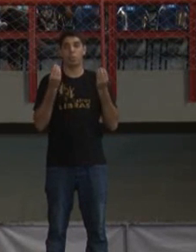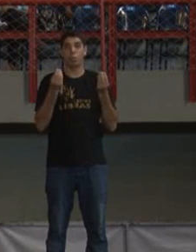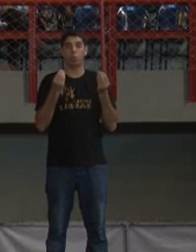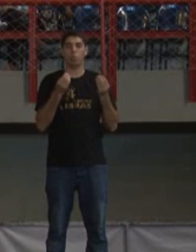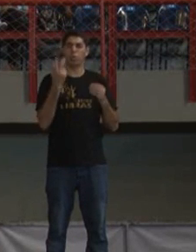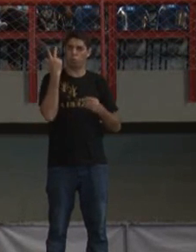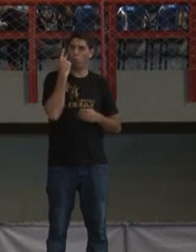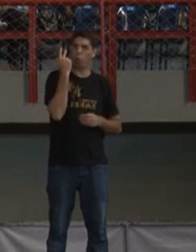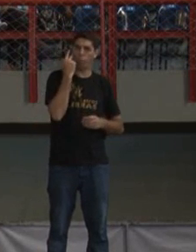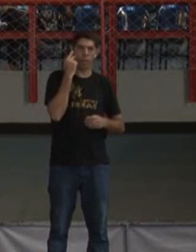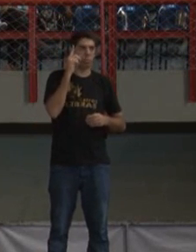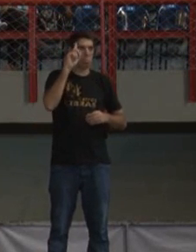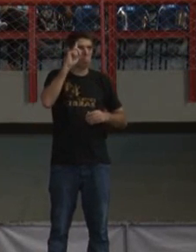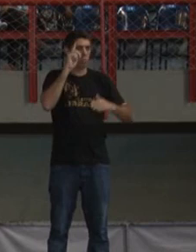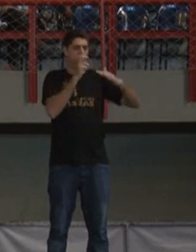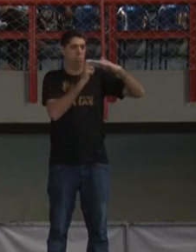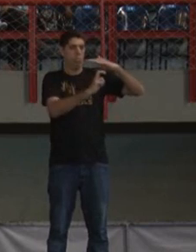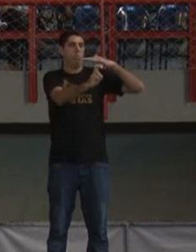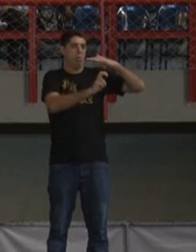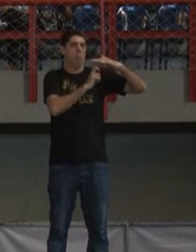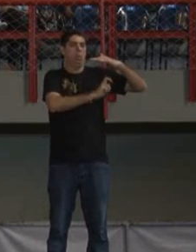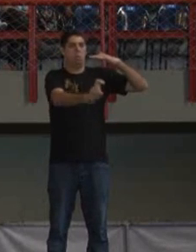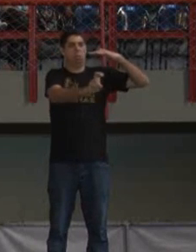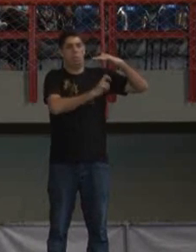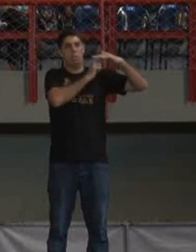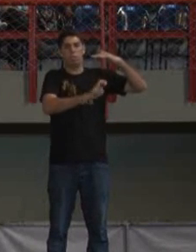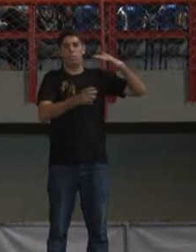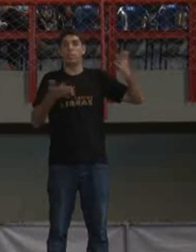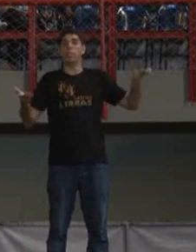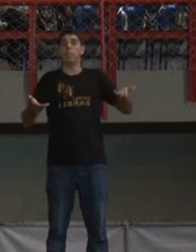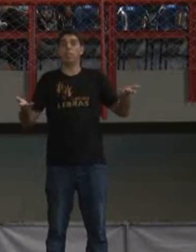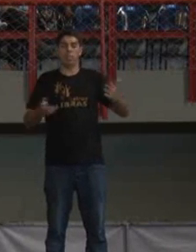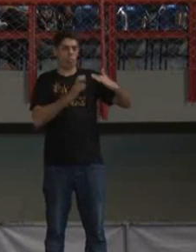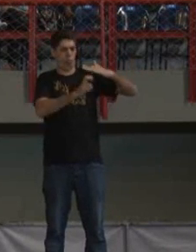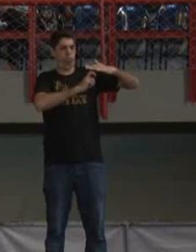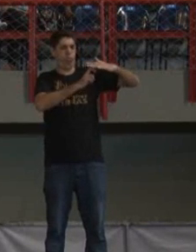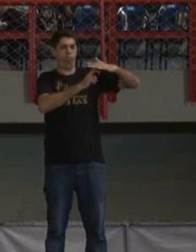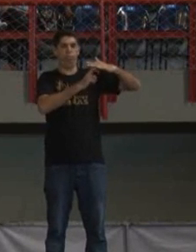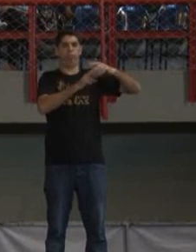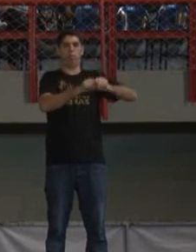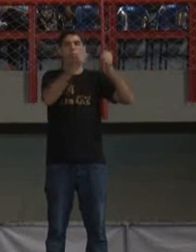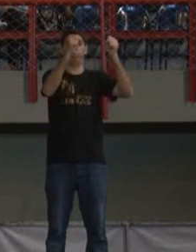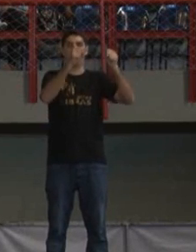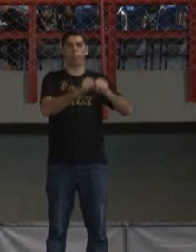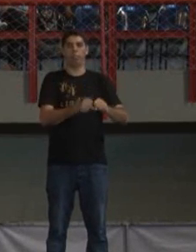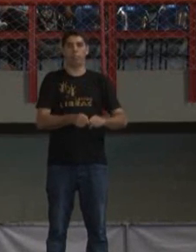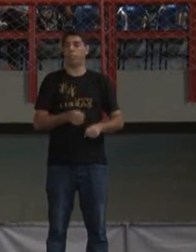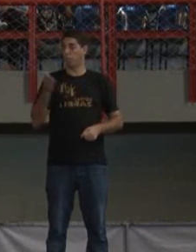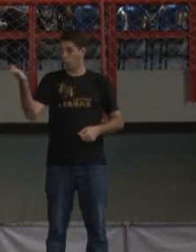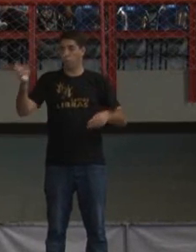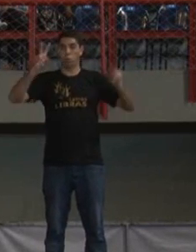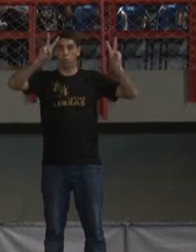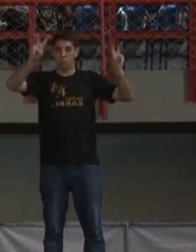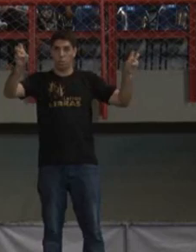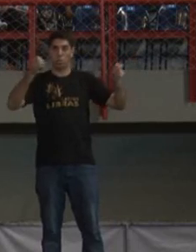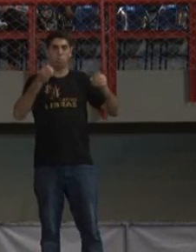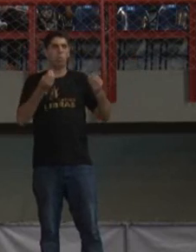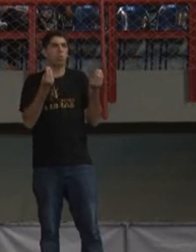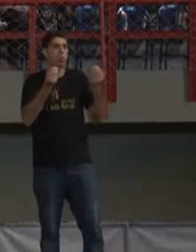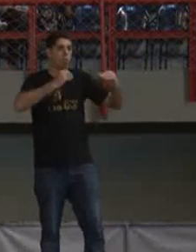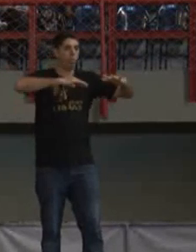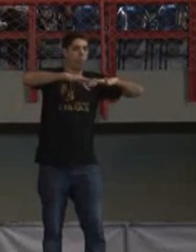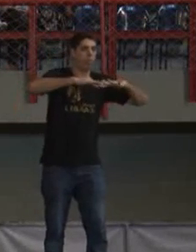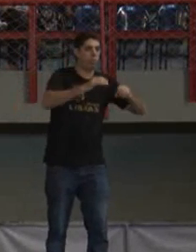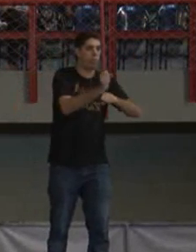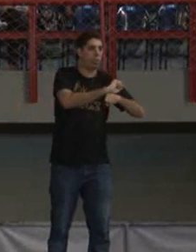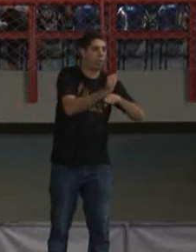dependendo dele. Então, os temas paralelos aqui, as cidades planejadas e não planejadas. Nós vivemos em uma